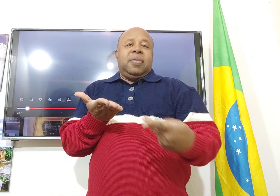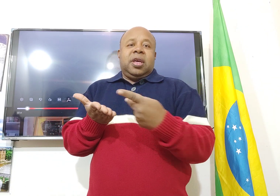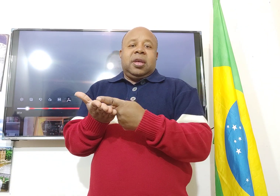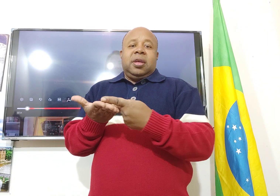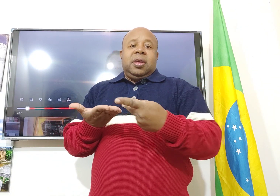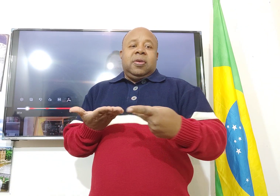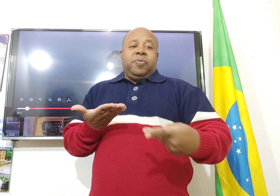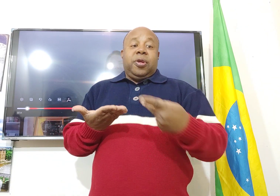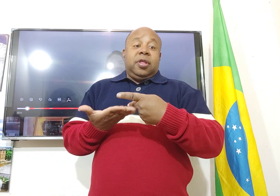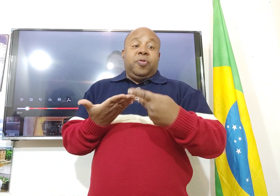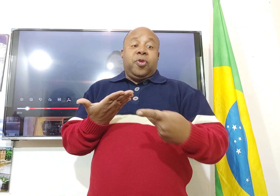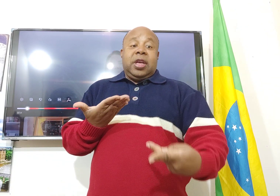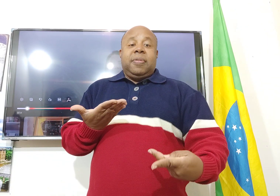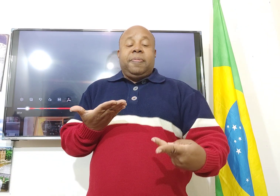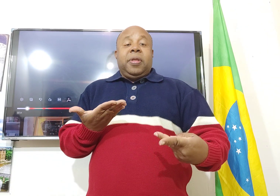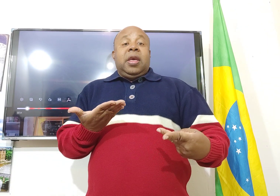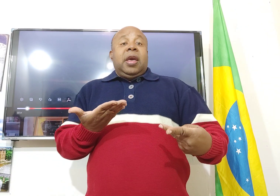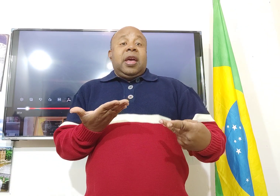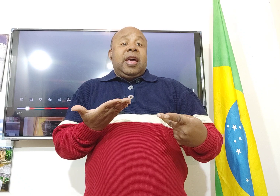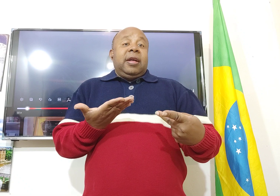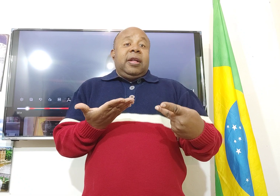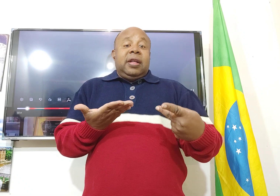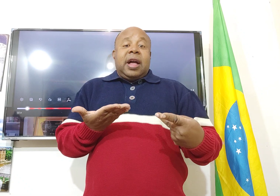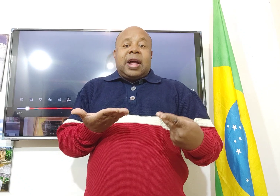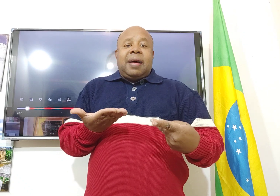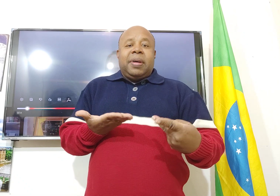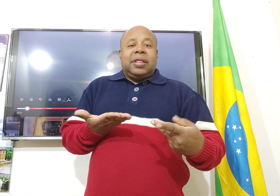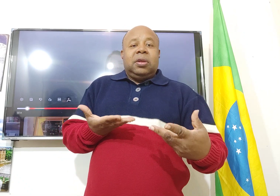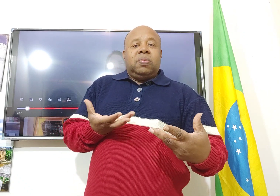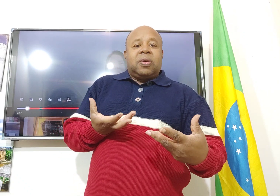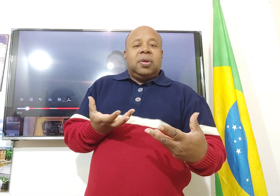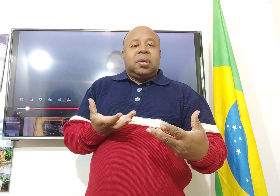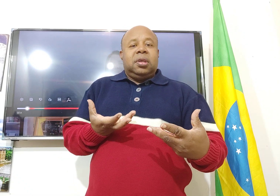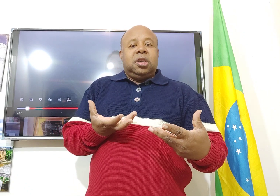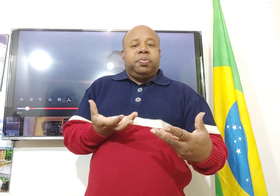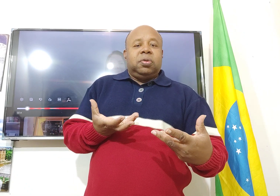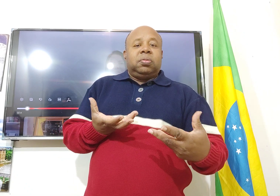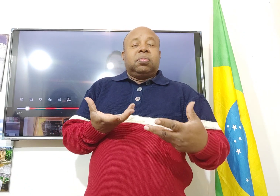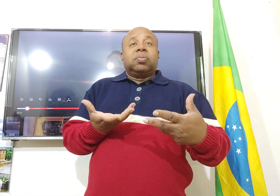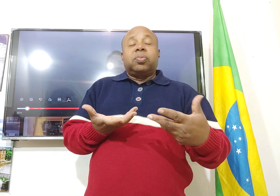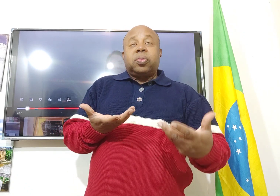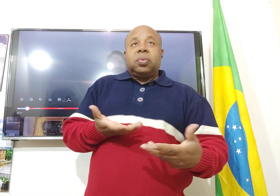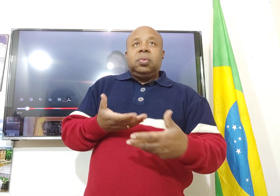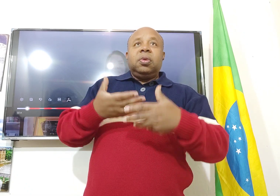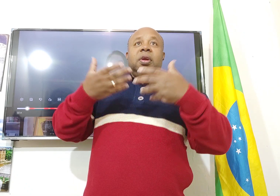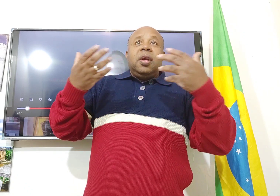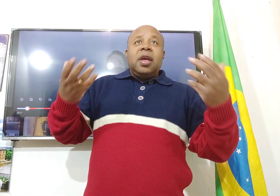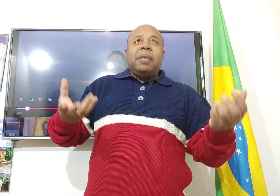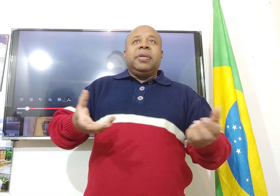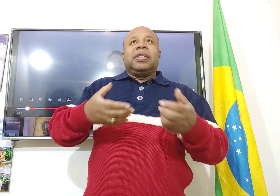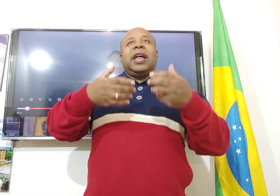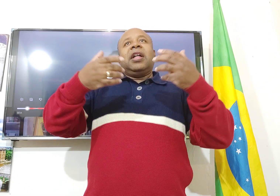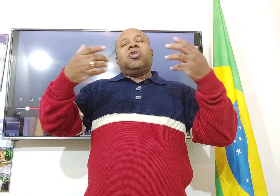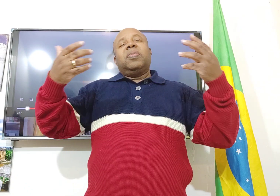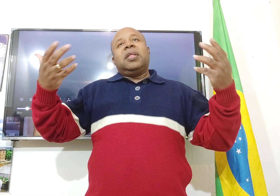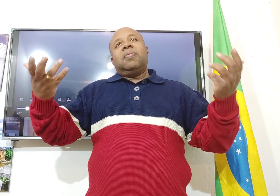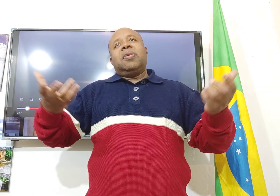né? Poesia, um poema. Acaba sendo uma coisa assim, tipo... É abstrato, mas é uma